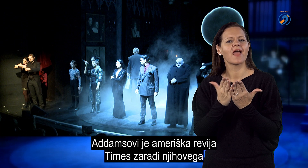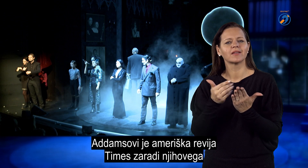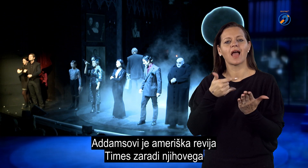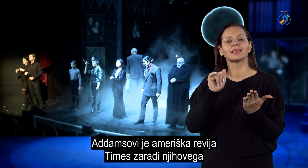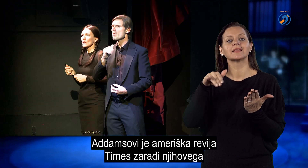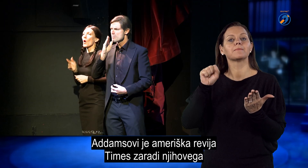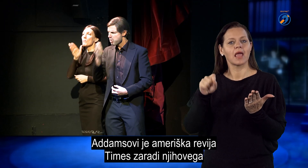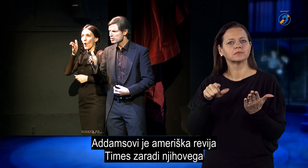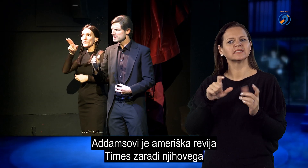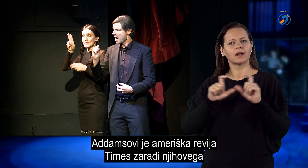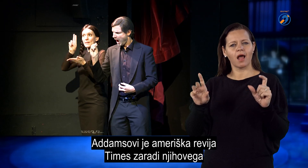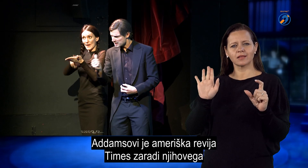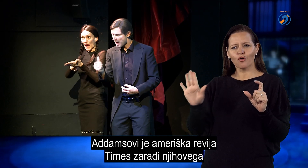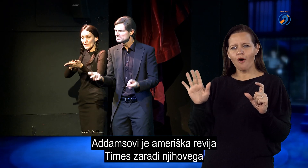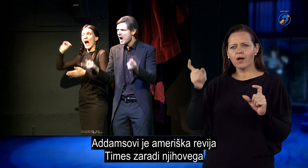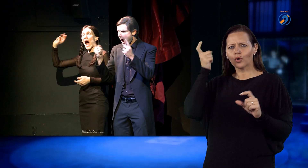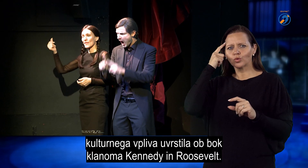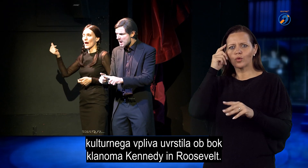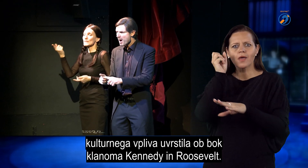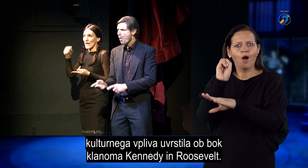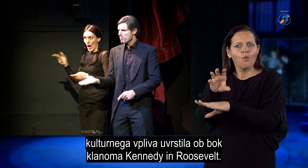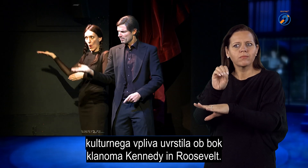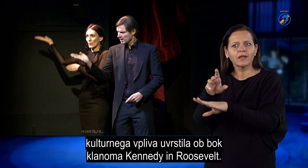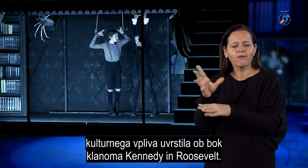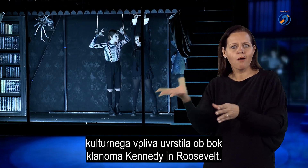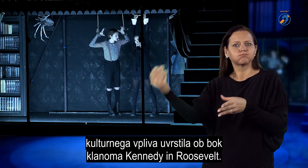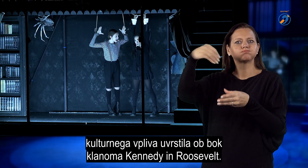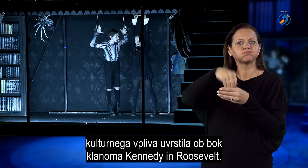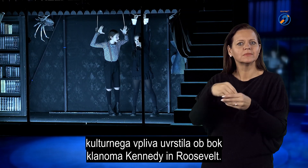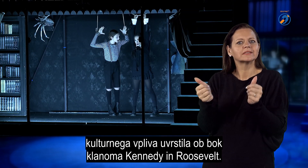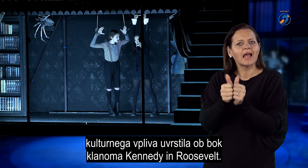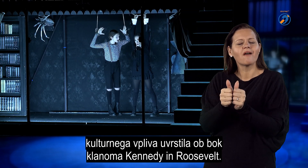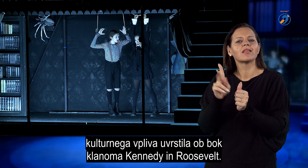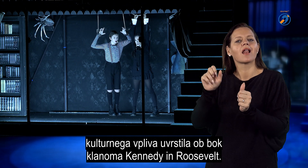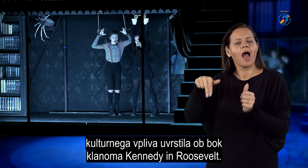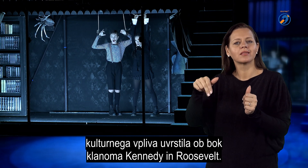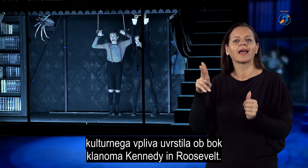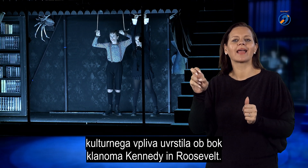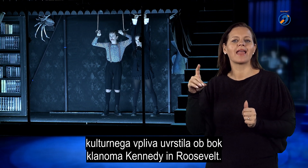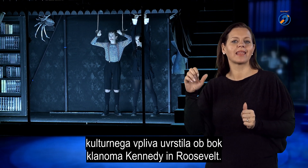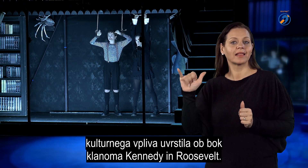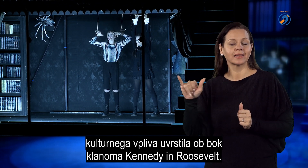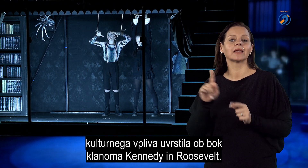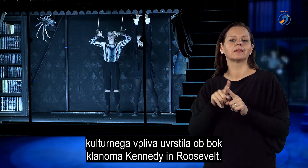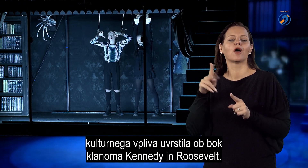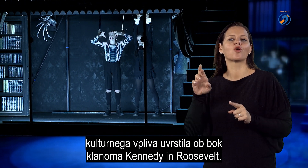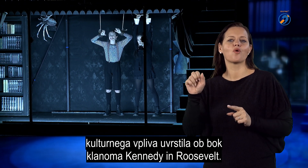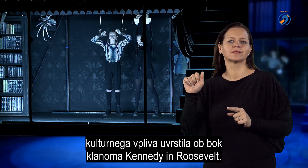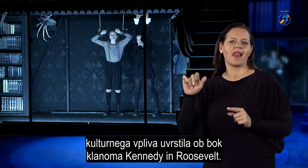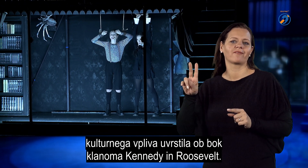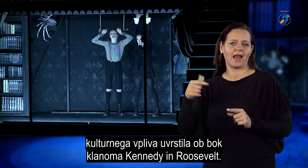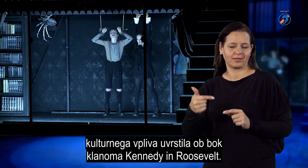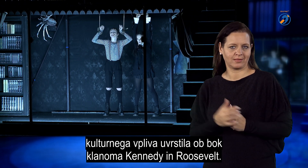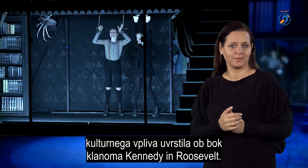je ameriška revija Times zaradi njihovega kulturnega vpliva uvrstila ob bok klanoma Kennedy